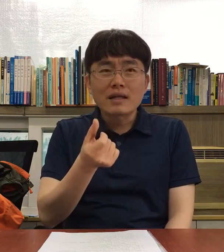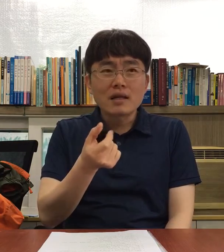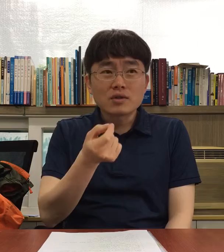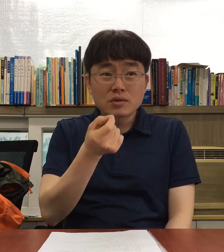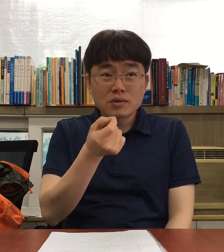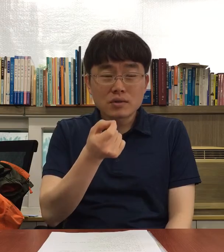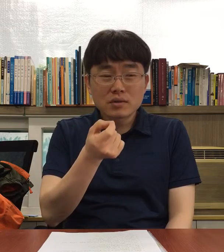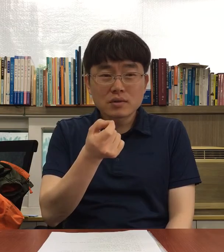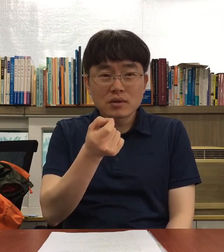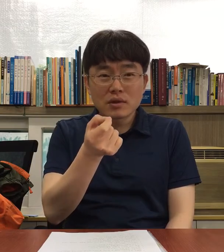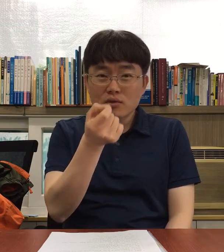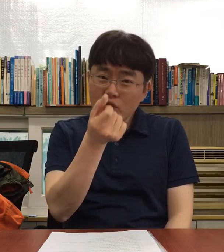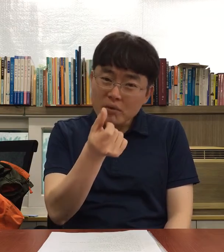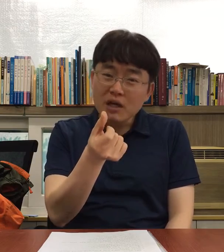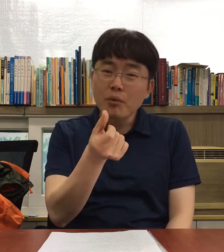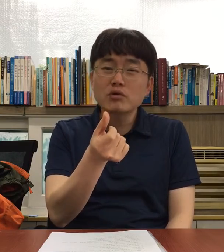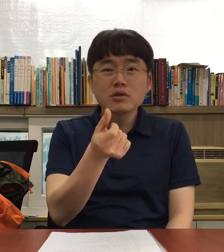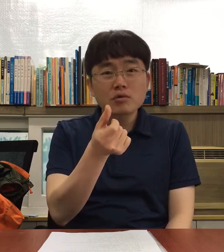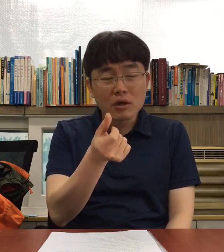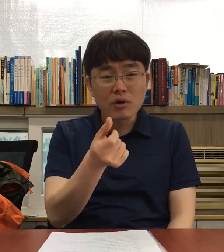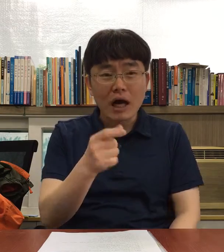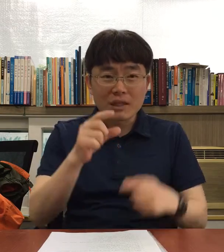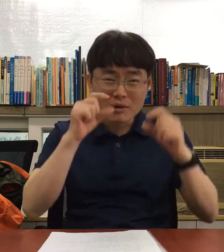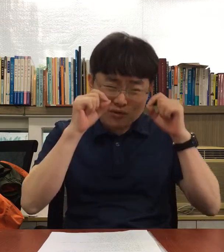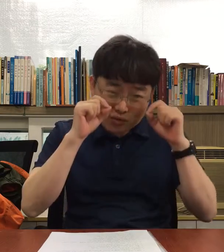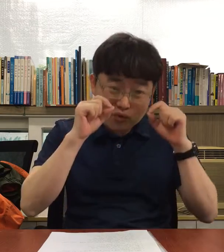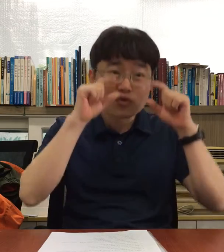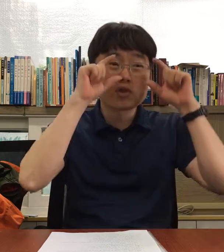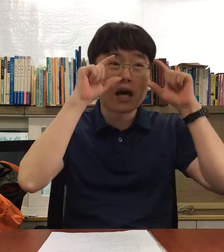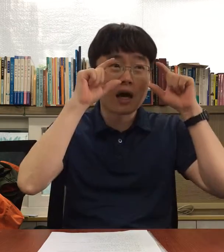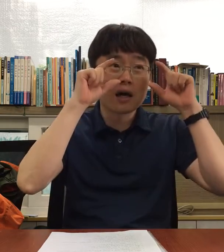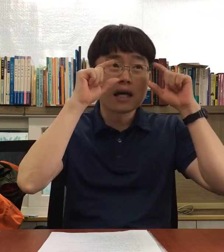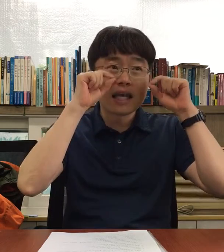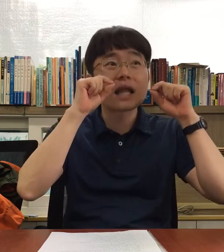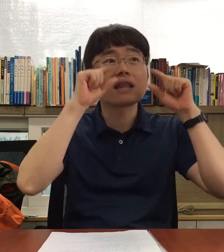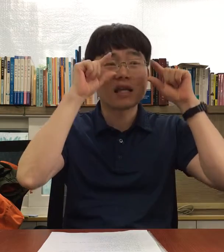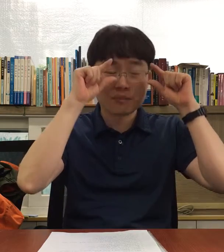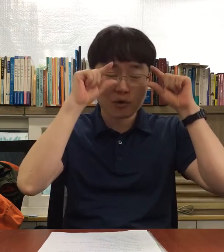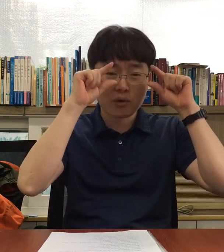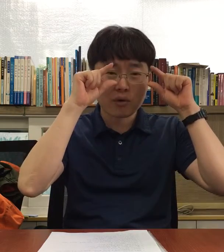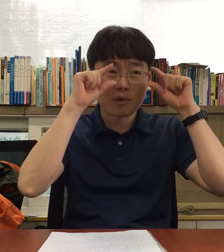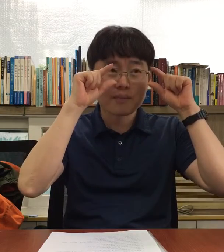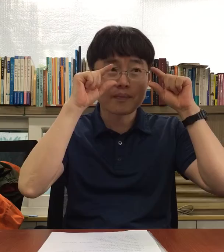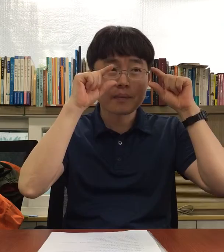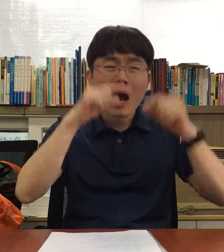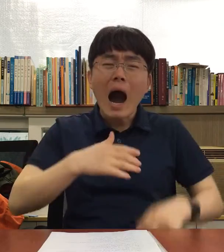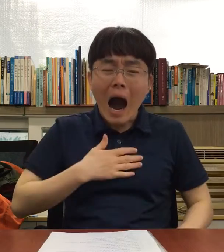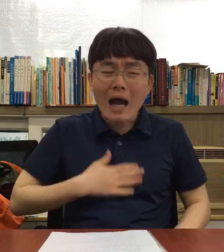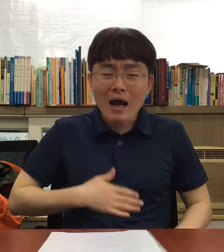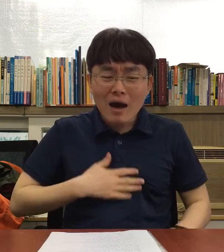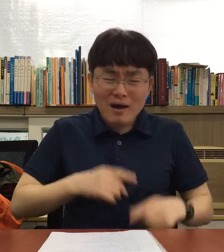알다를 조금이라는 표현을 써도 되고요. 아니면 눈 뜨다, 깨닫다라는 의미로 알아,